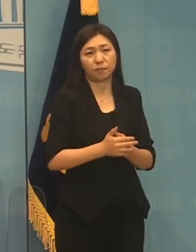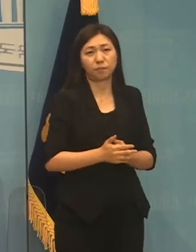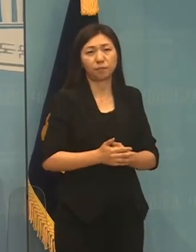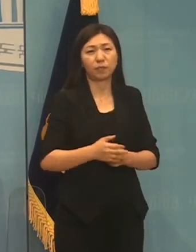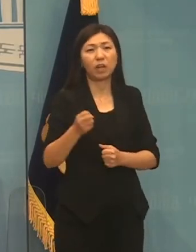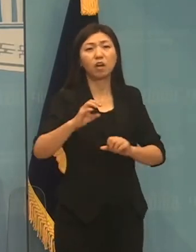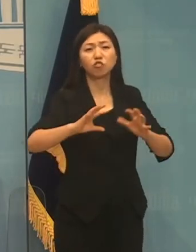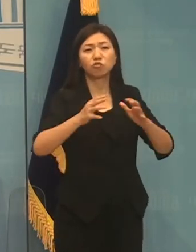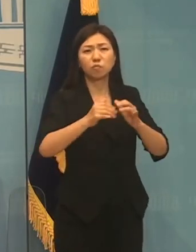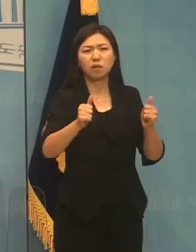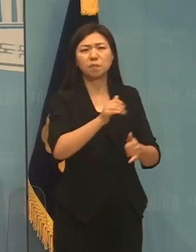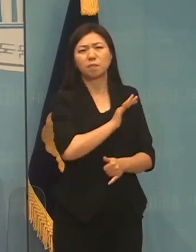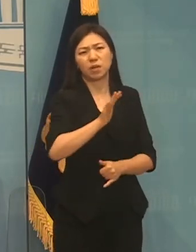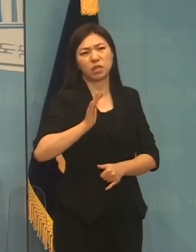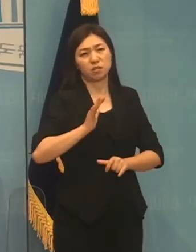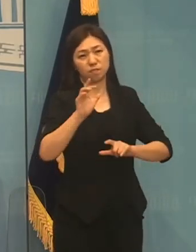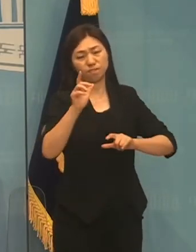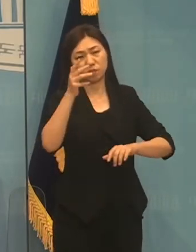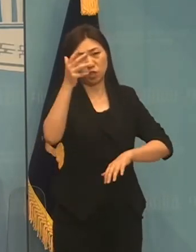배신한 결과입니다.